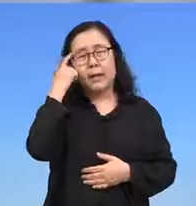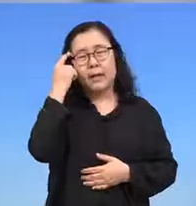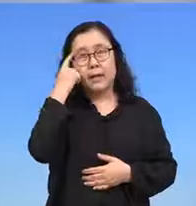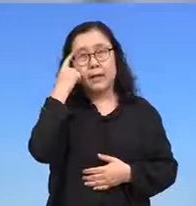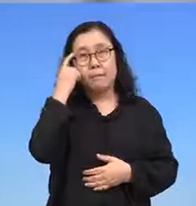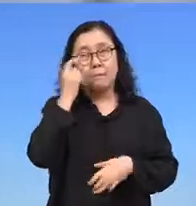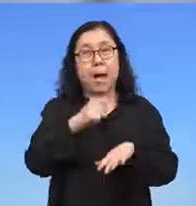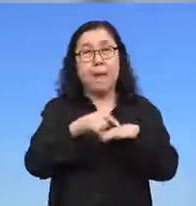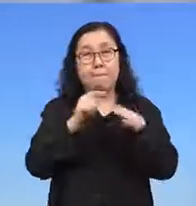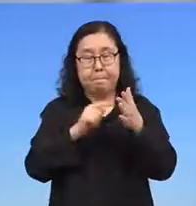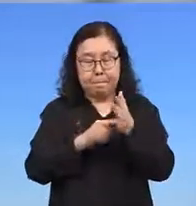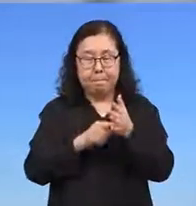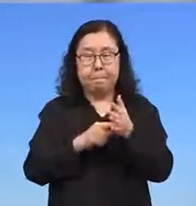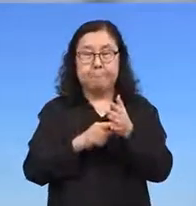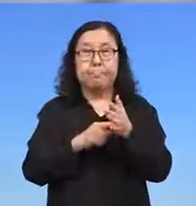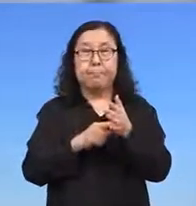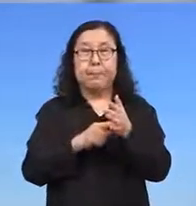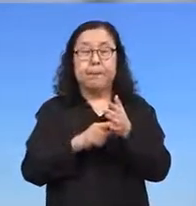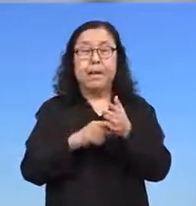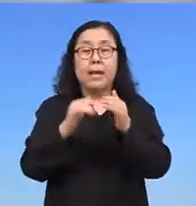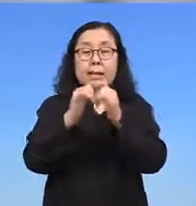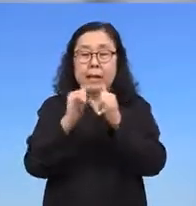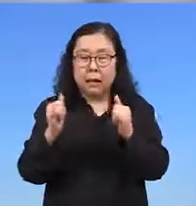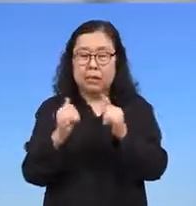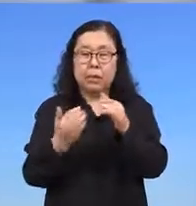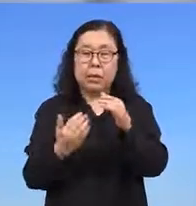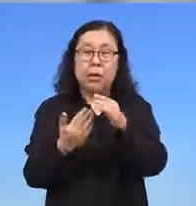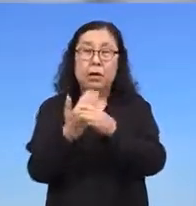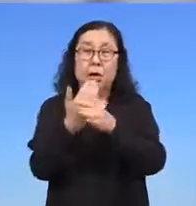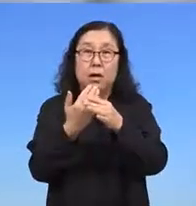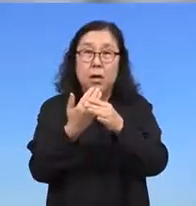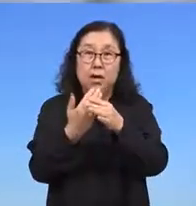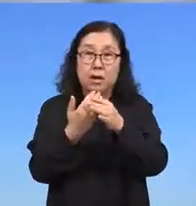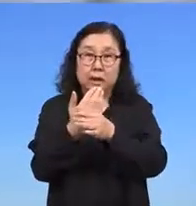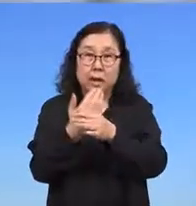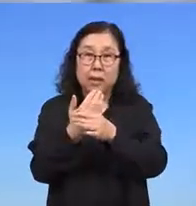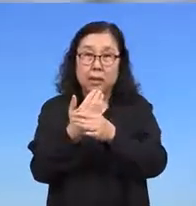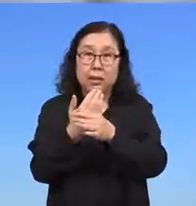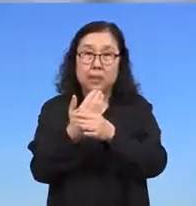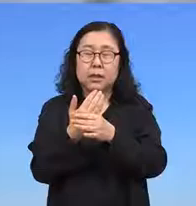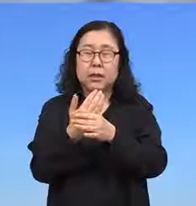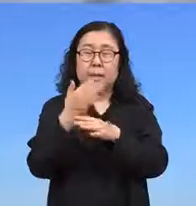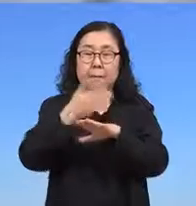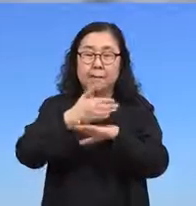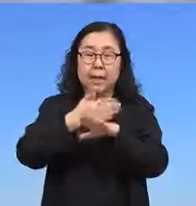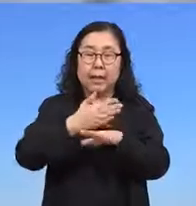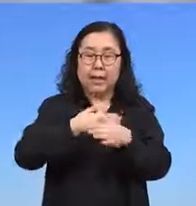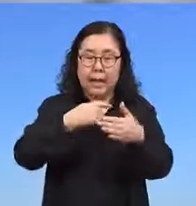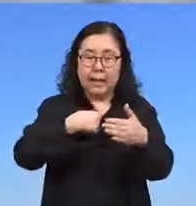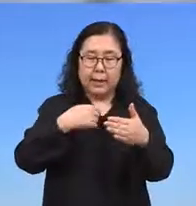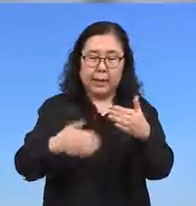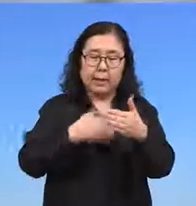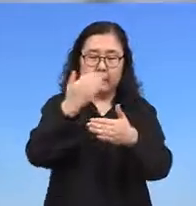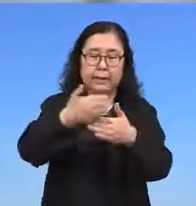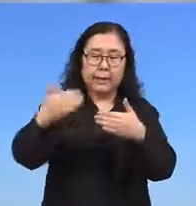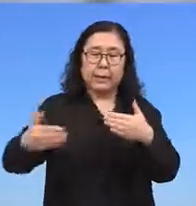소중히 여기는 그 마음, 사람으로부터 생겨나는 감사가 저에게 넘쳐나기를 원합니다.